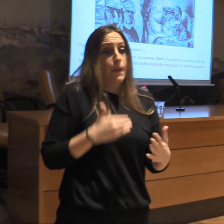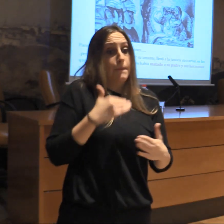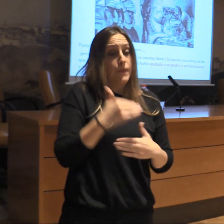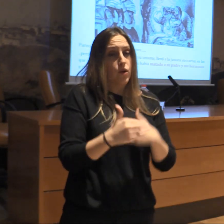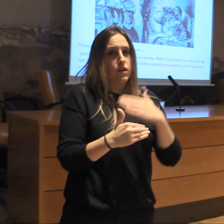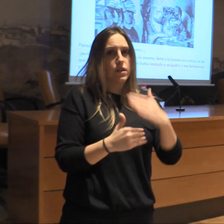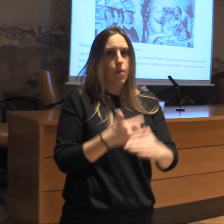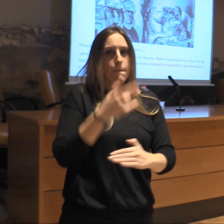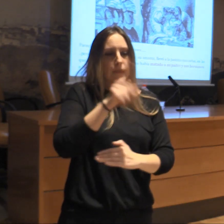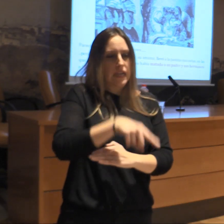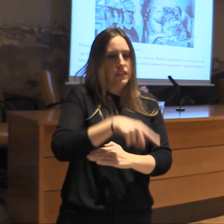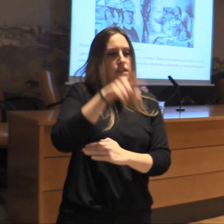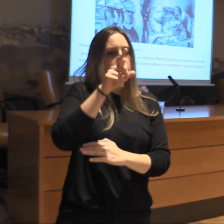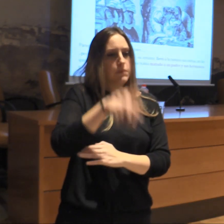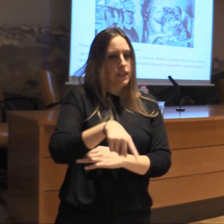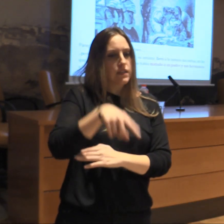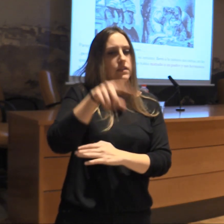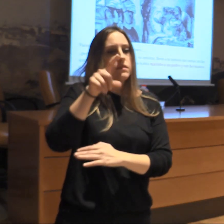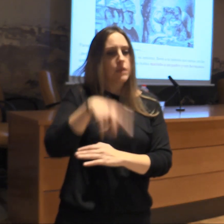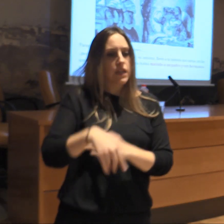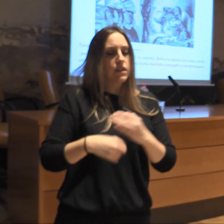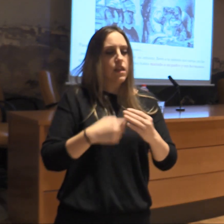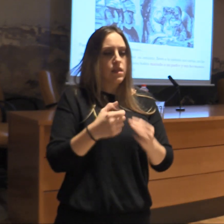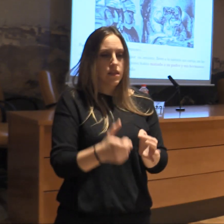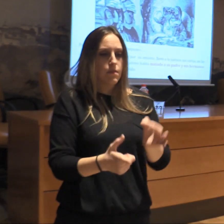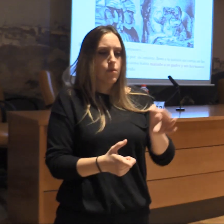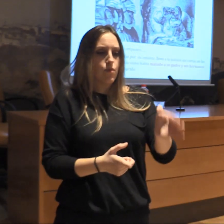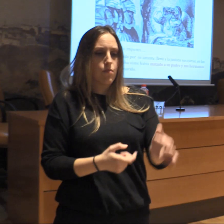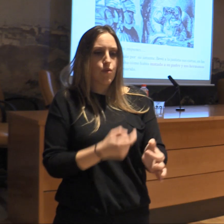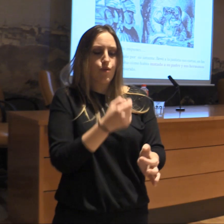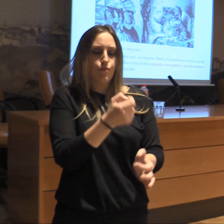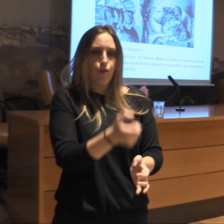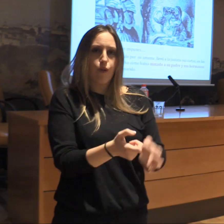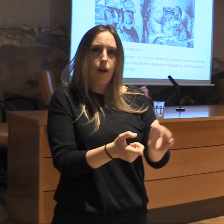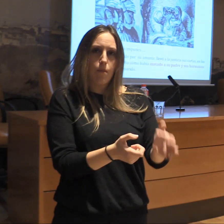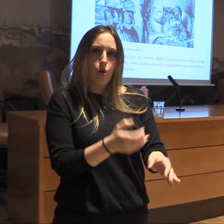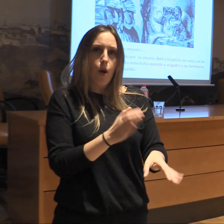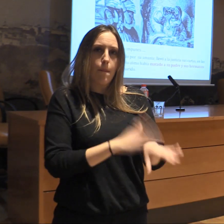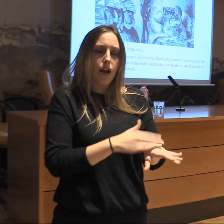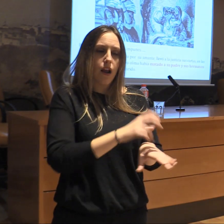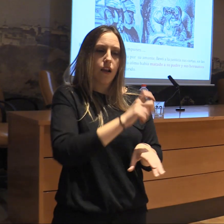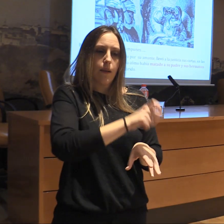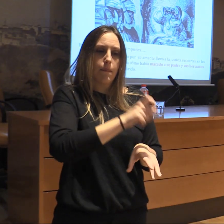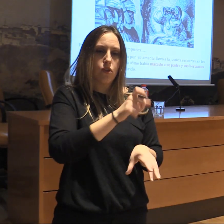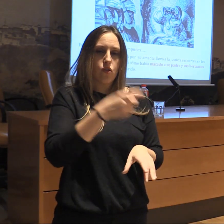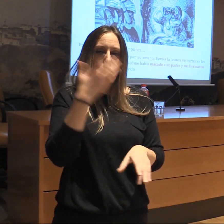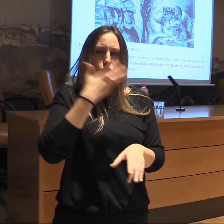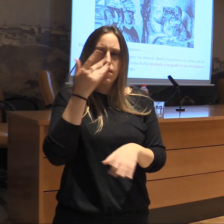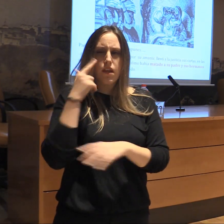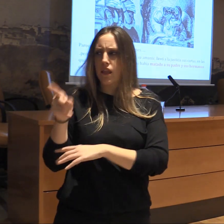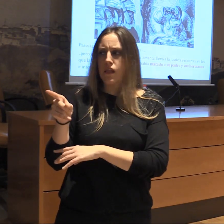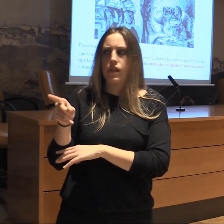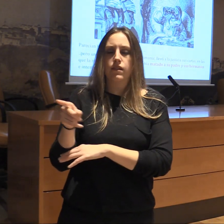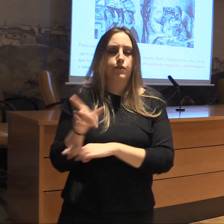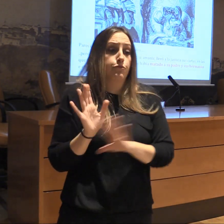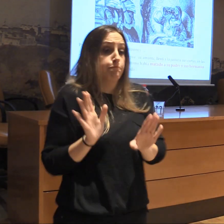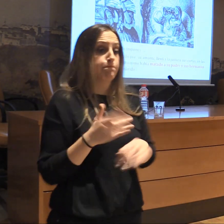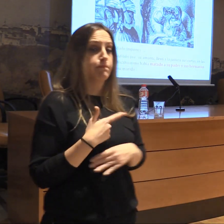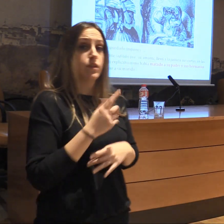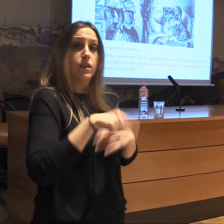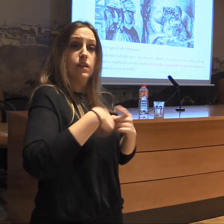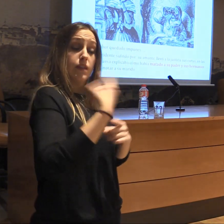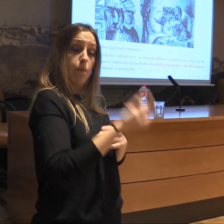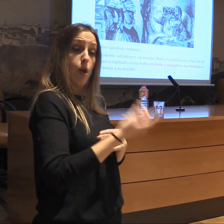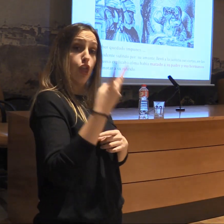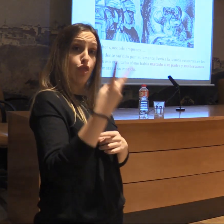durante varios meses para no hacer recaer las sospechas sobre ella. Posteriormente murieron sus